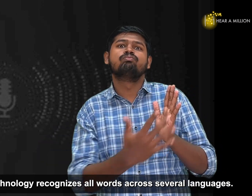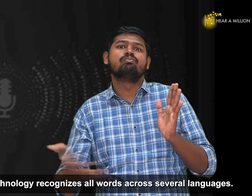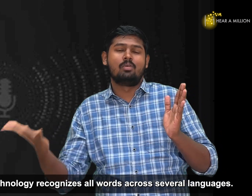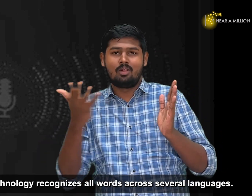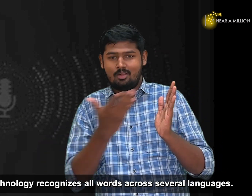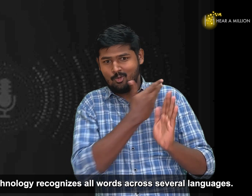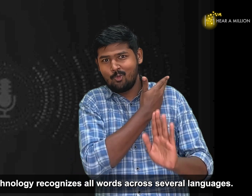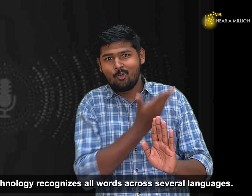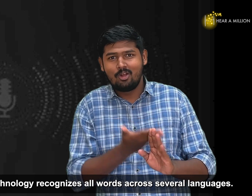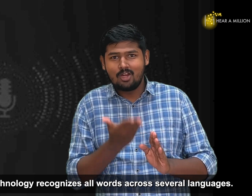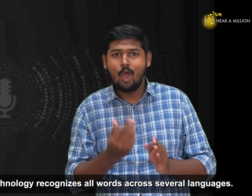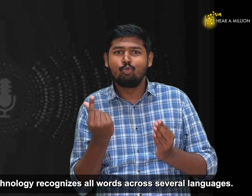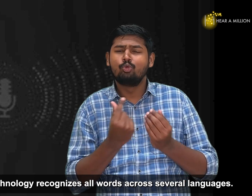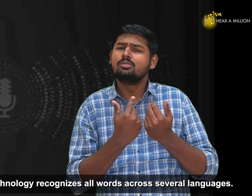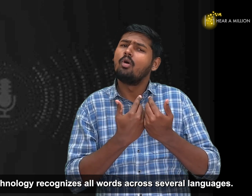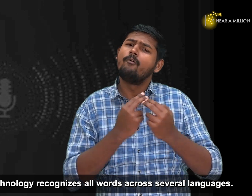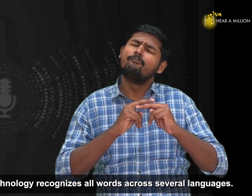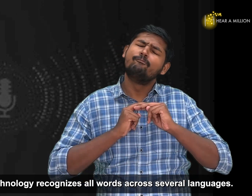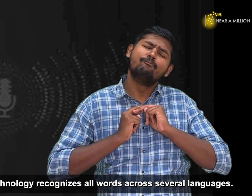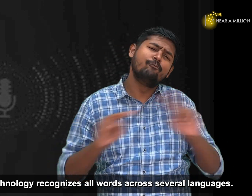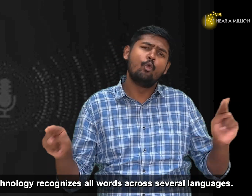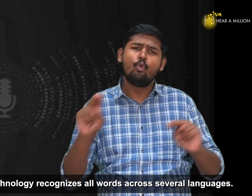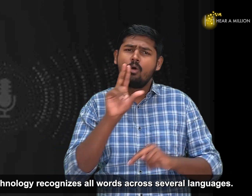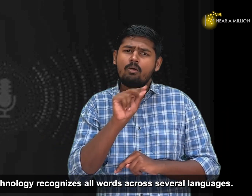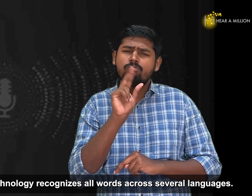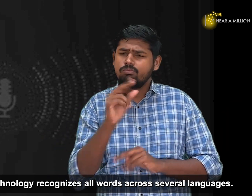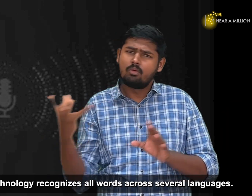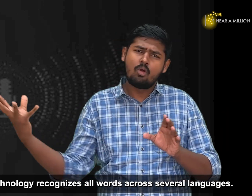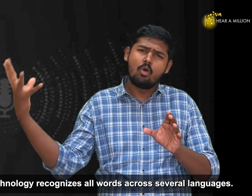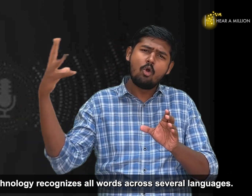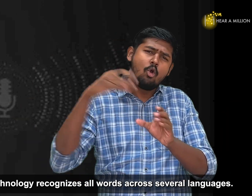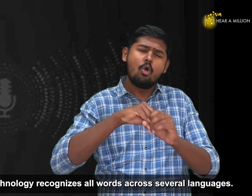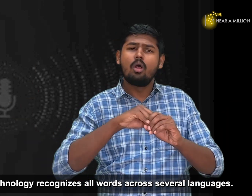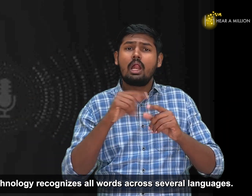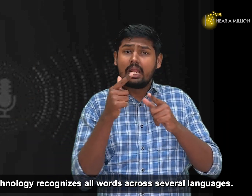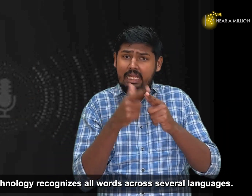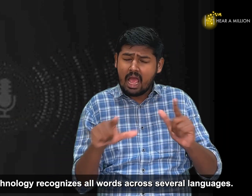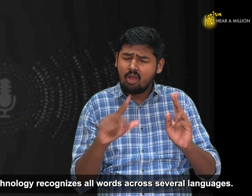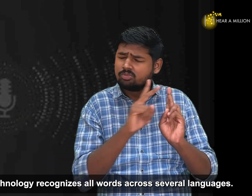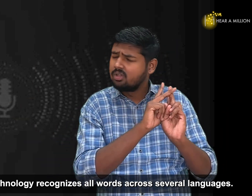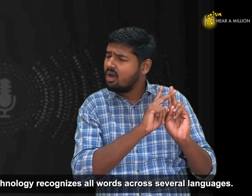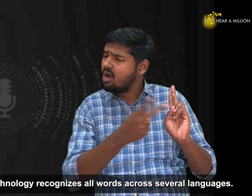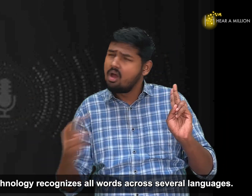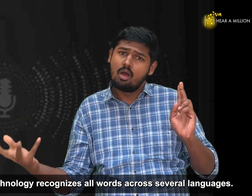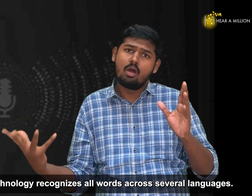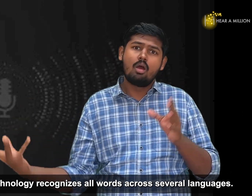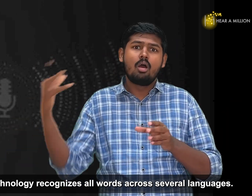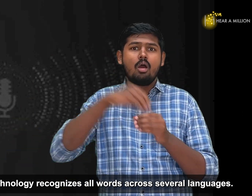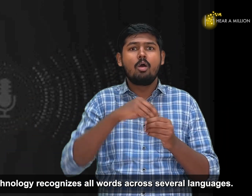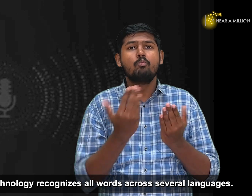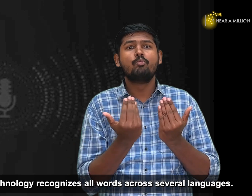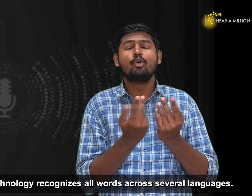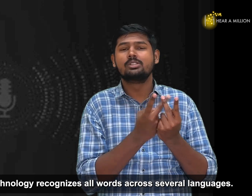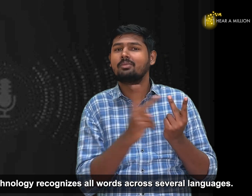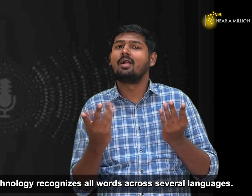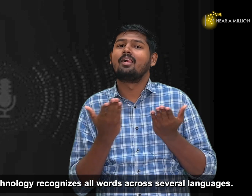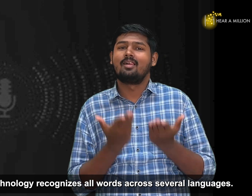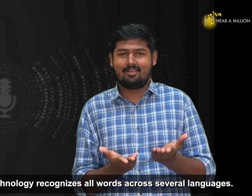की सीमित समूह के साथ काम करता था। आज टेक्नोलॉजी कई भाषाओं के सभी शब्दों को